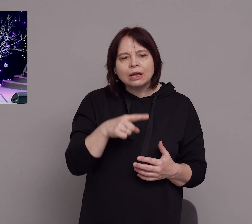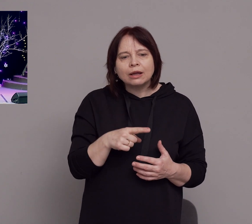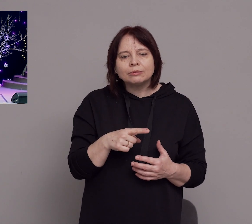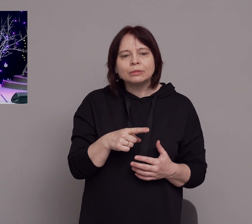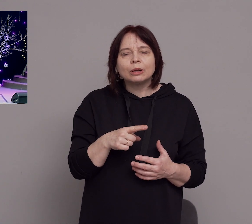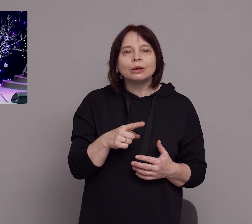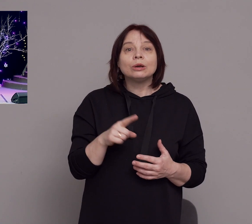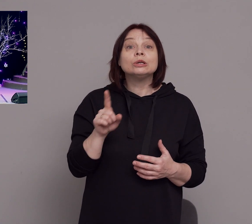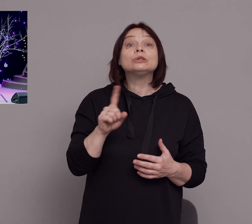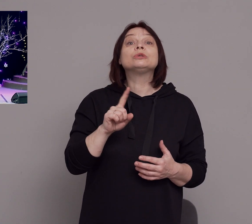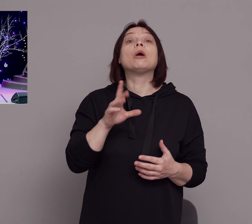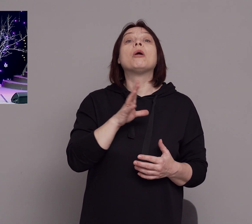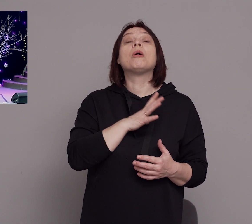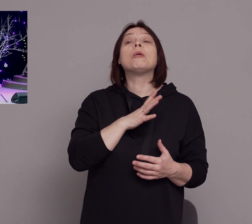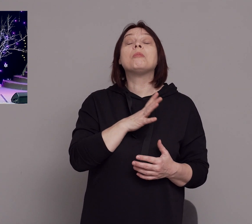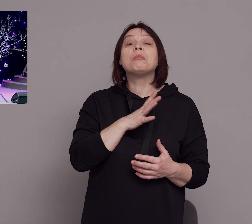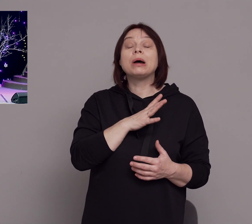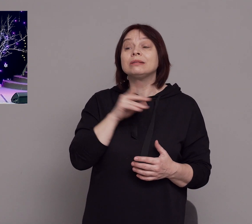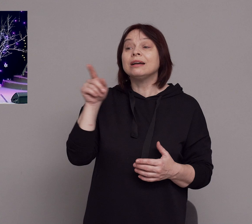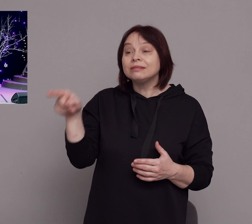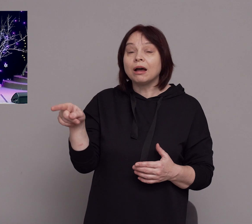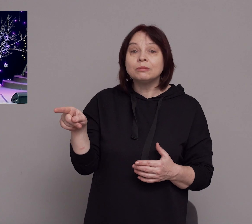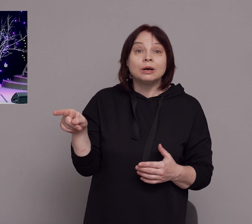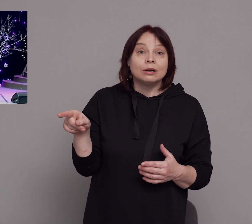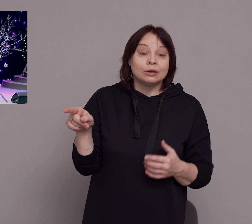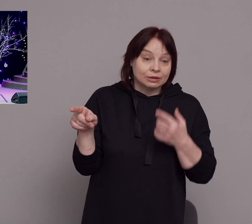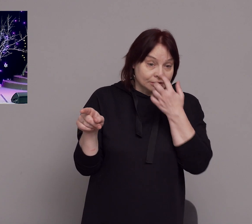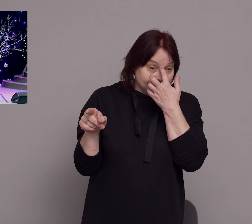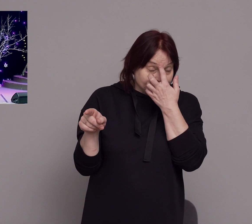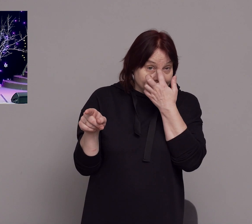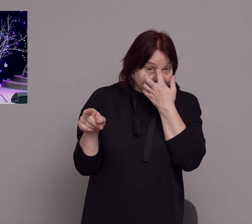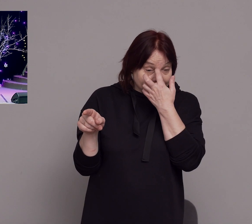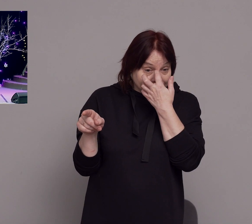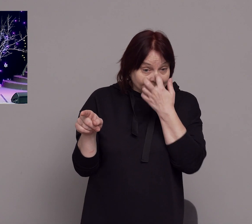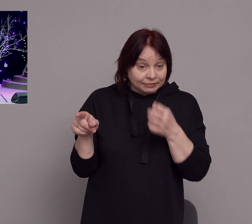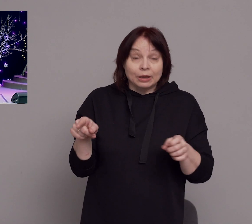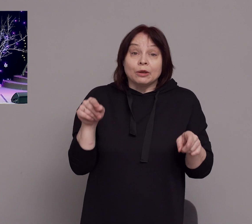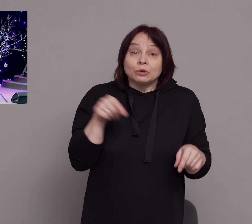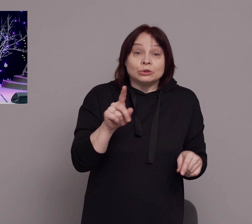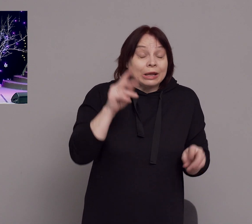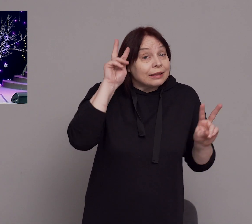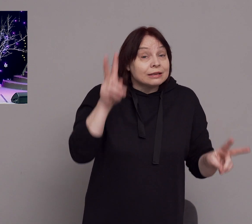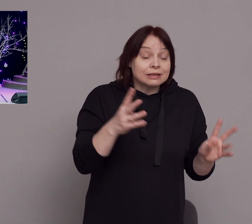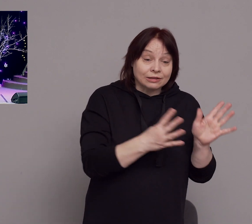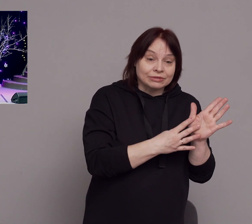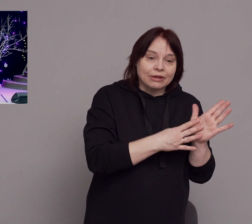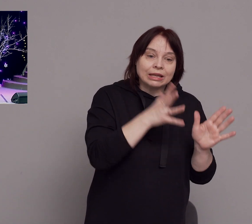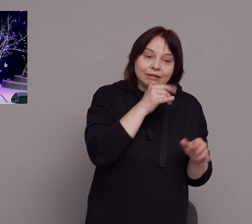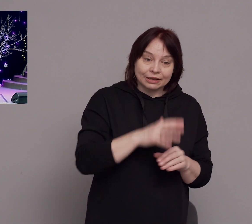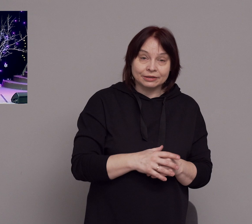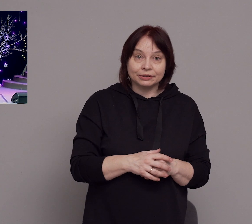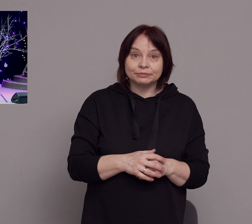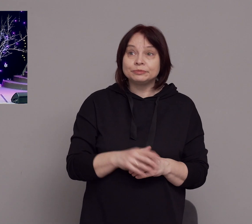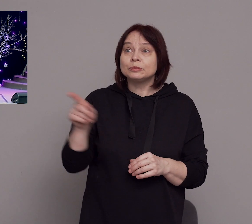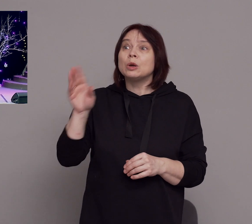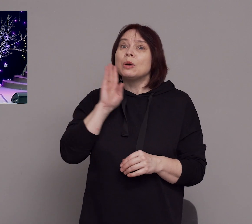за кадром того, что происходило там, что было за кулисом. Я узнал то, что я не знал тогда, в 9 лет. Я узнал, что